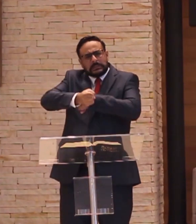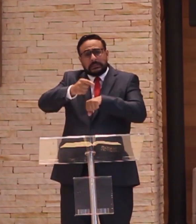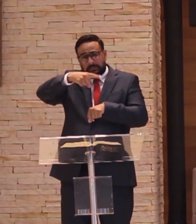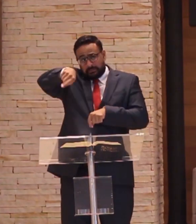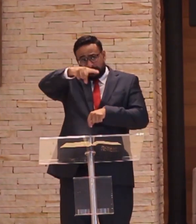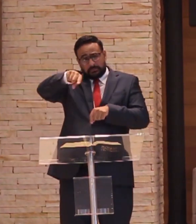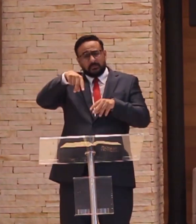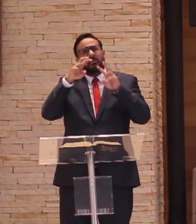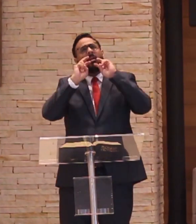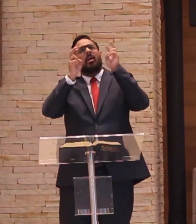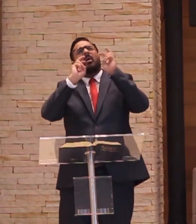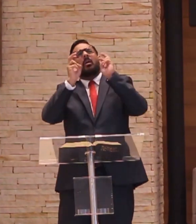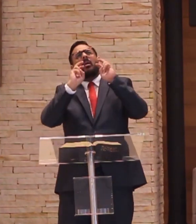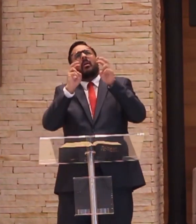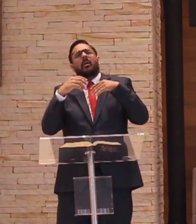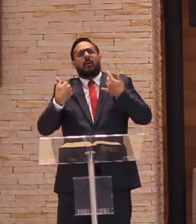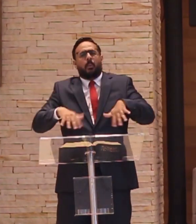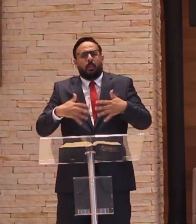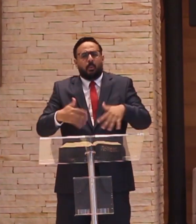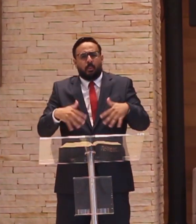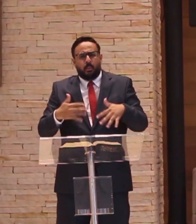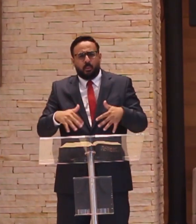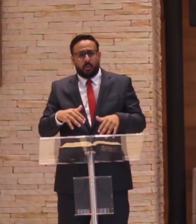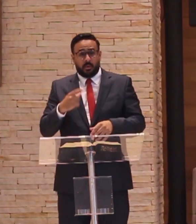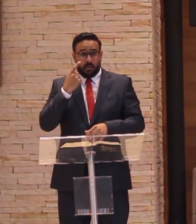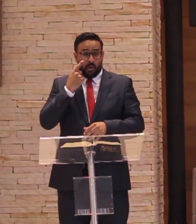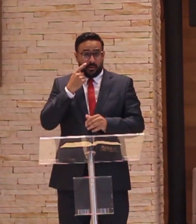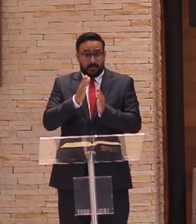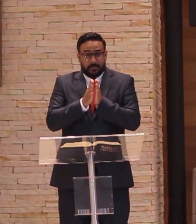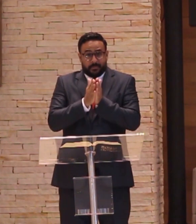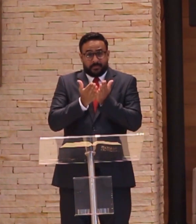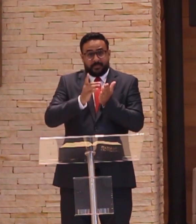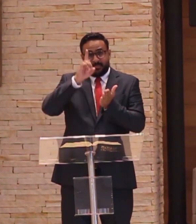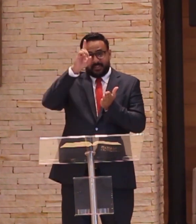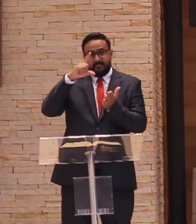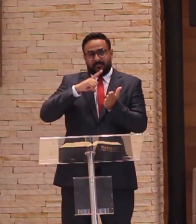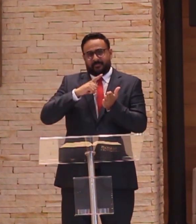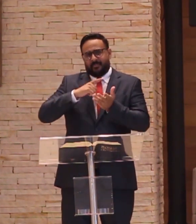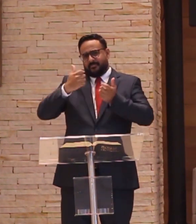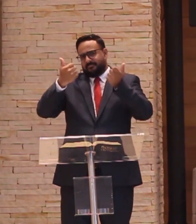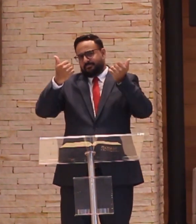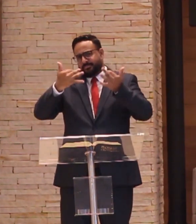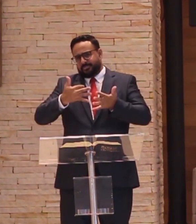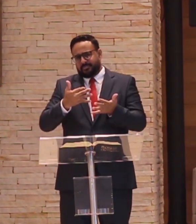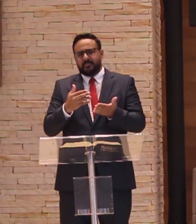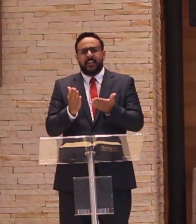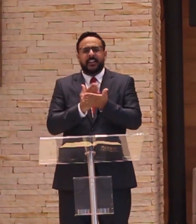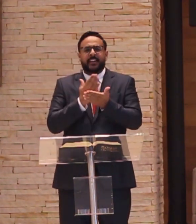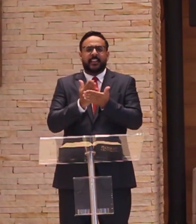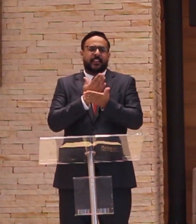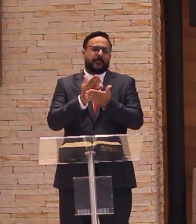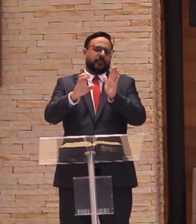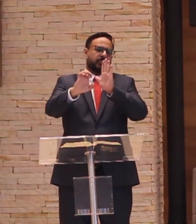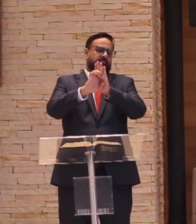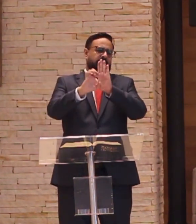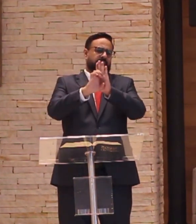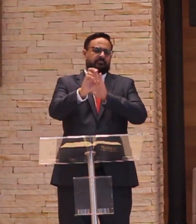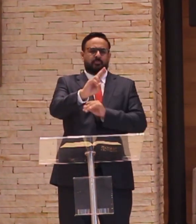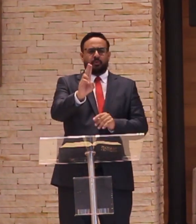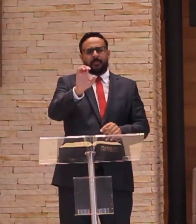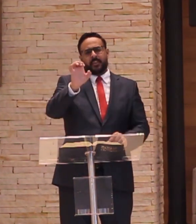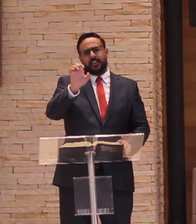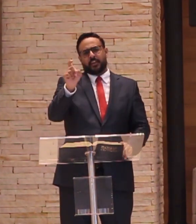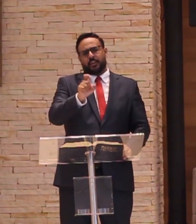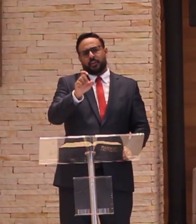trabalhando forçosamente, sem receber nenhum tostão por isso, mas o povo pedia socorro e clamava por